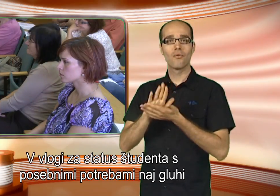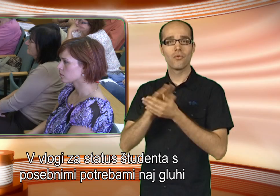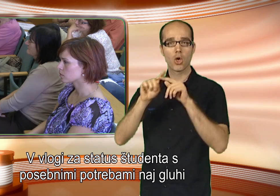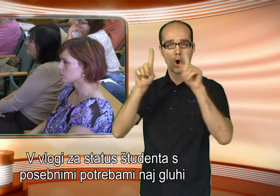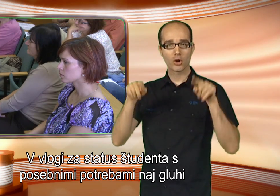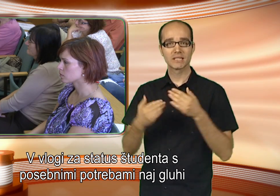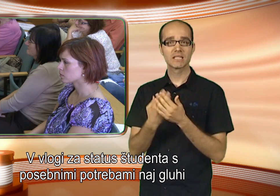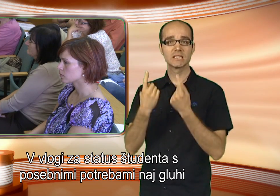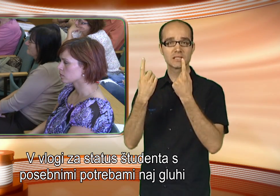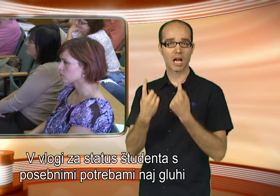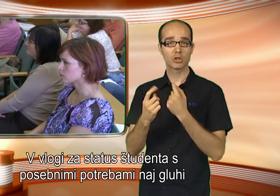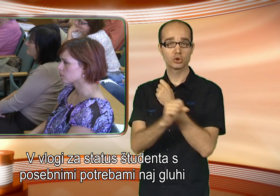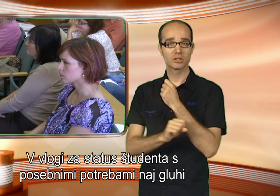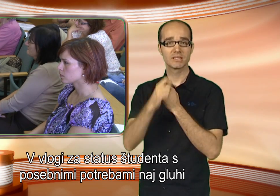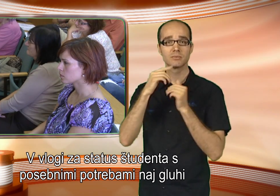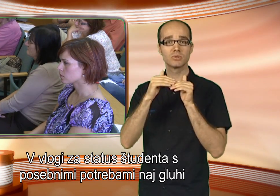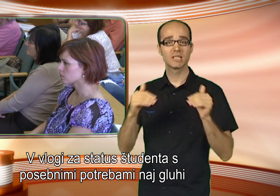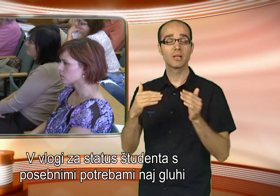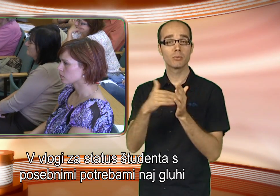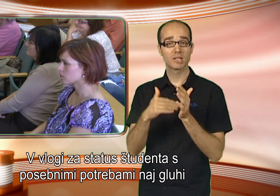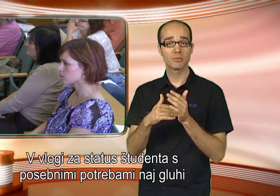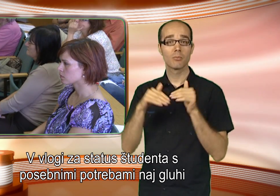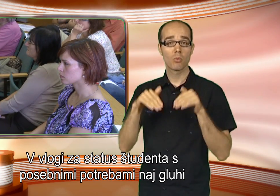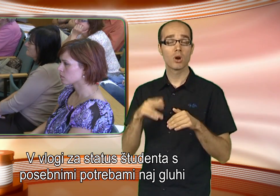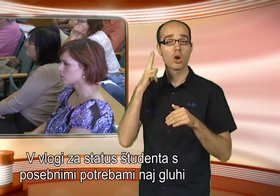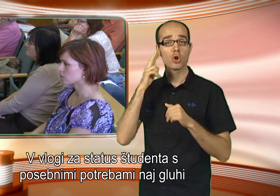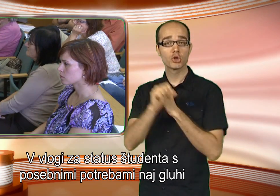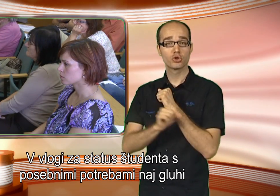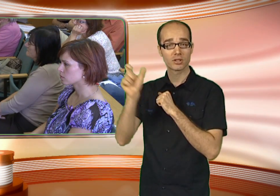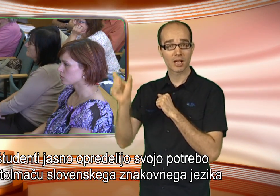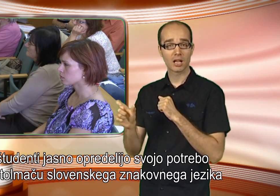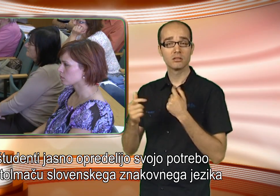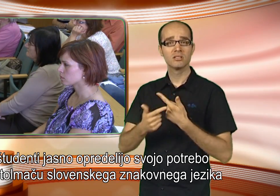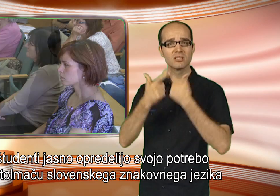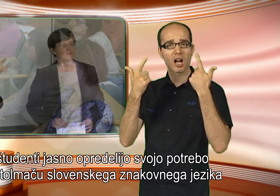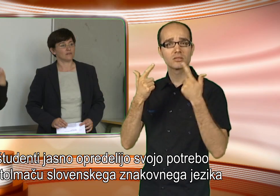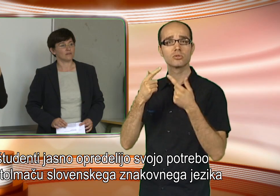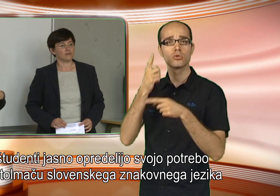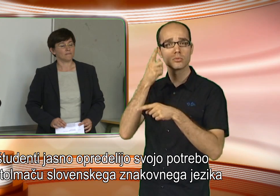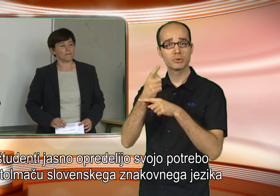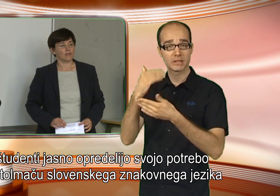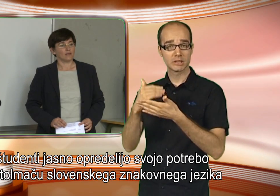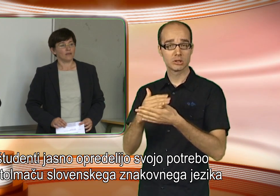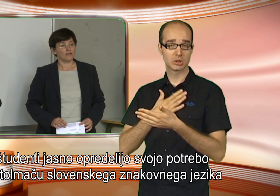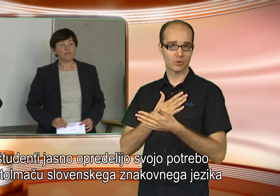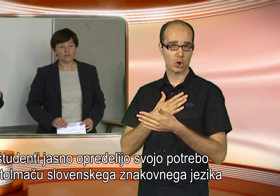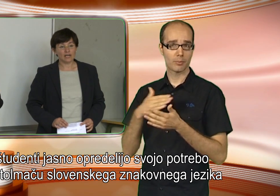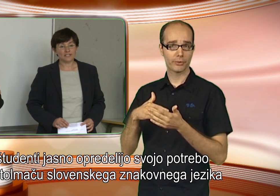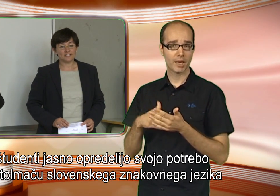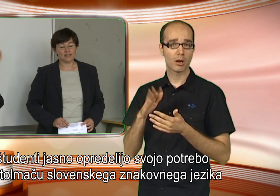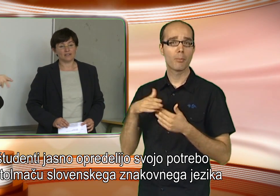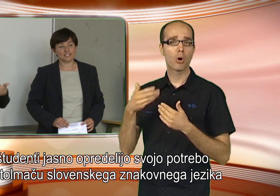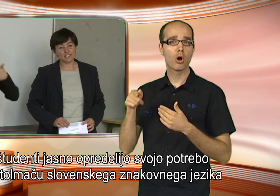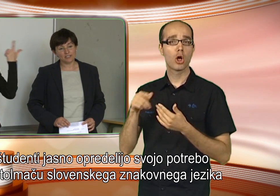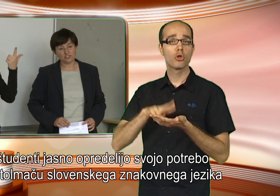V vlogi za status študenta s posebnimi potrebami naj gluhi študenti jasno opredelijo svojo potrebo po tolmaču